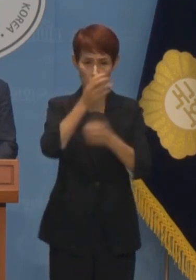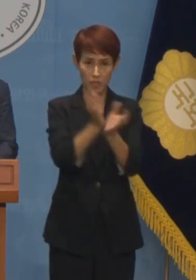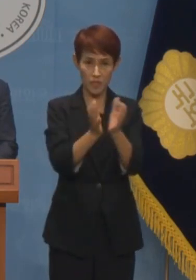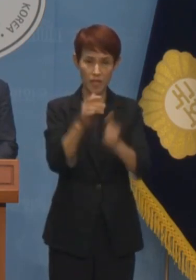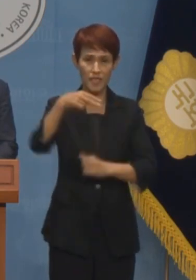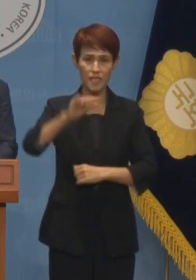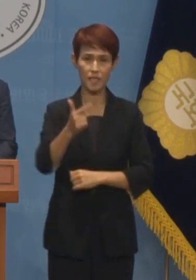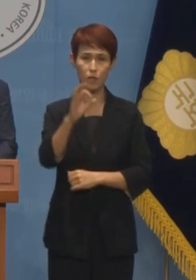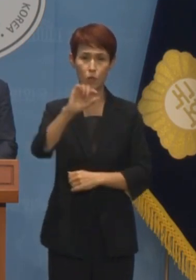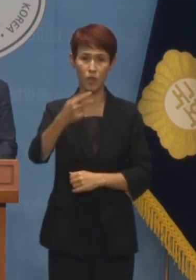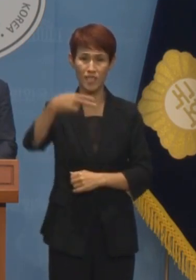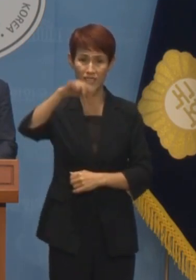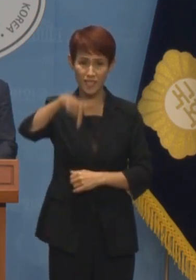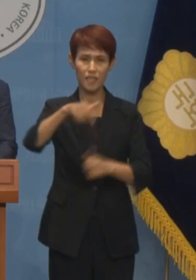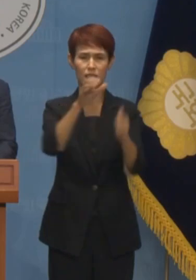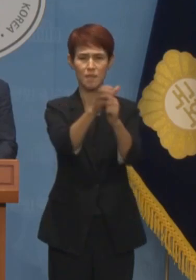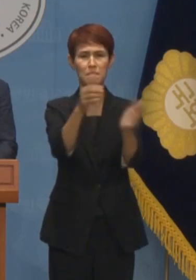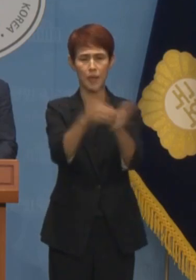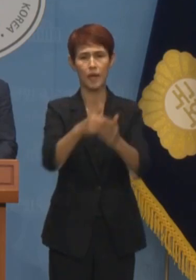장관을 내정했습니다.